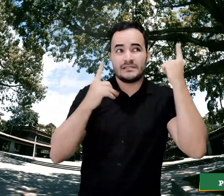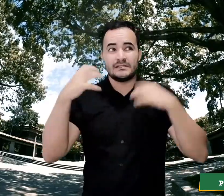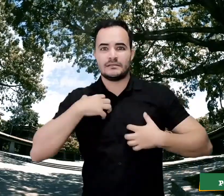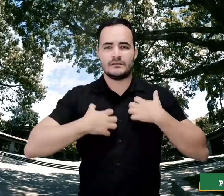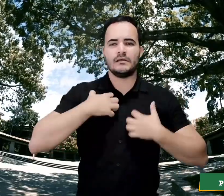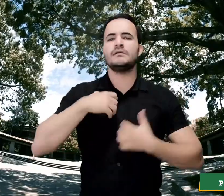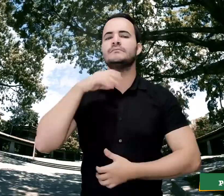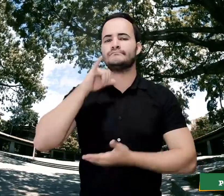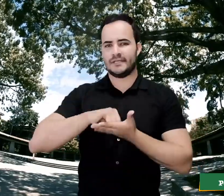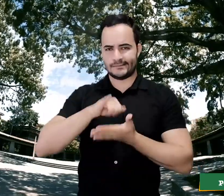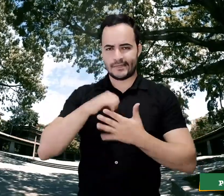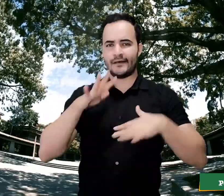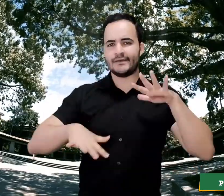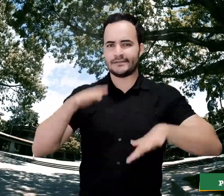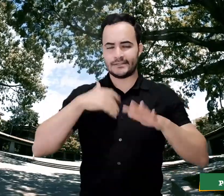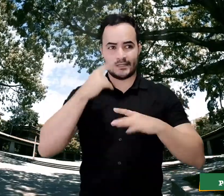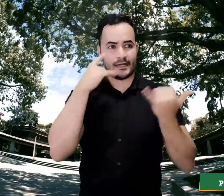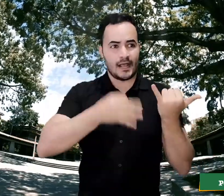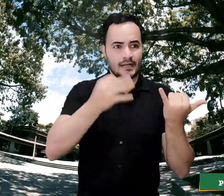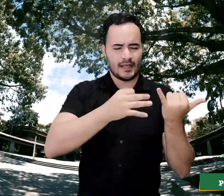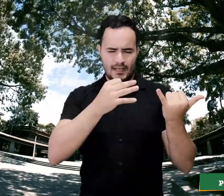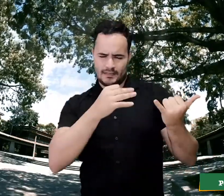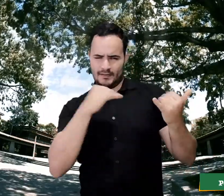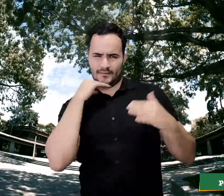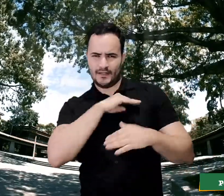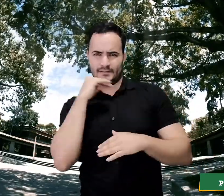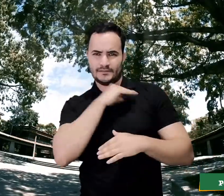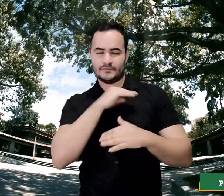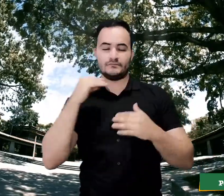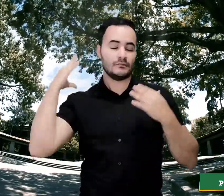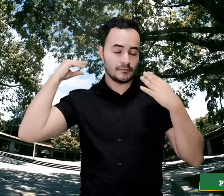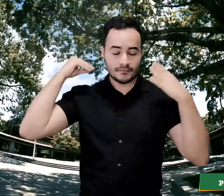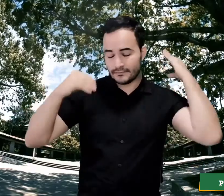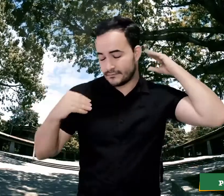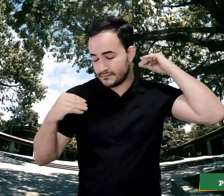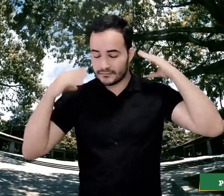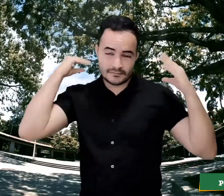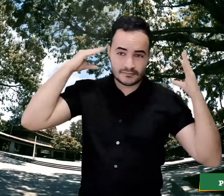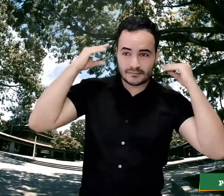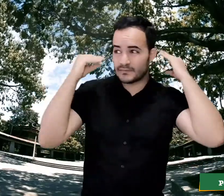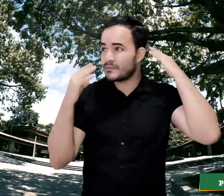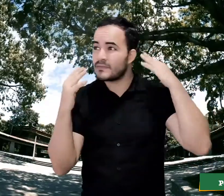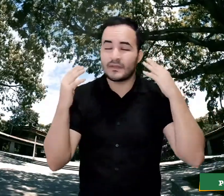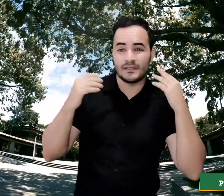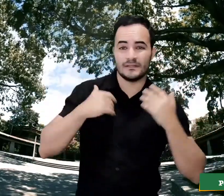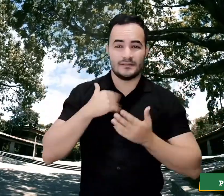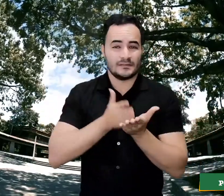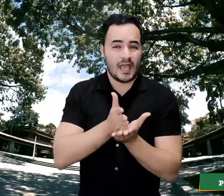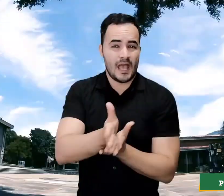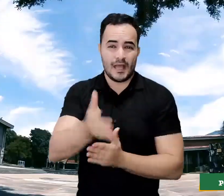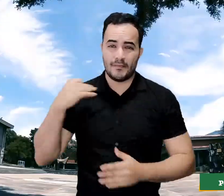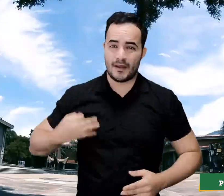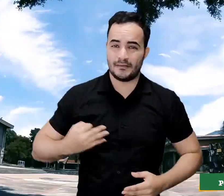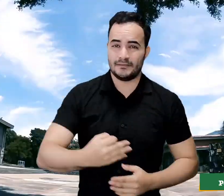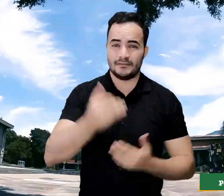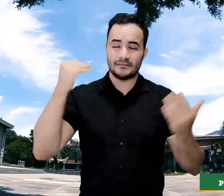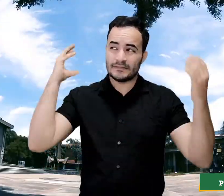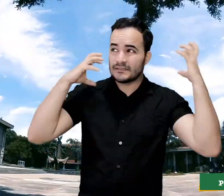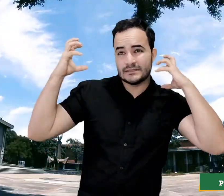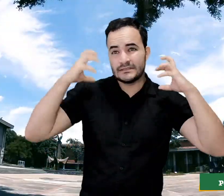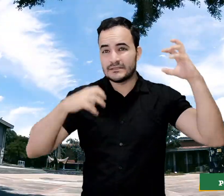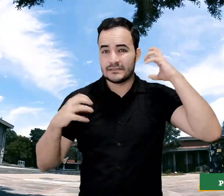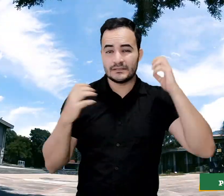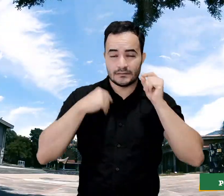de la realidad y en esa medida voces intrusivas hablan sin parar y sin piedad. Basta con despertar